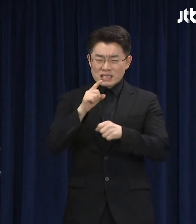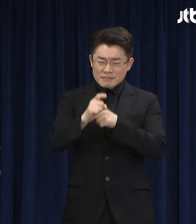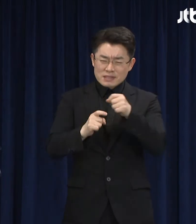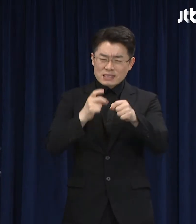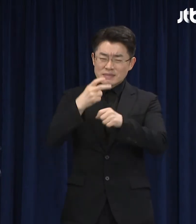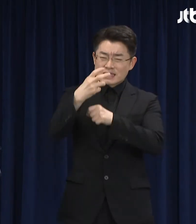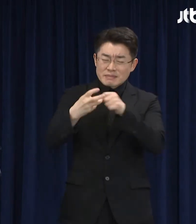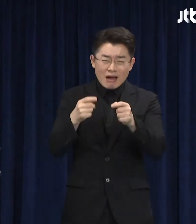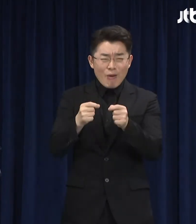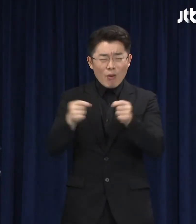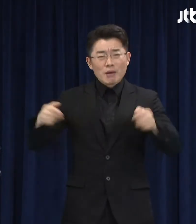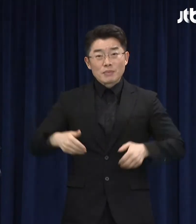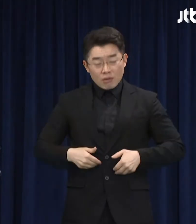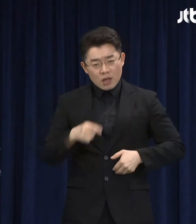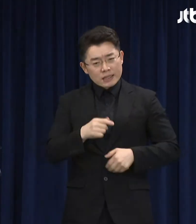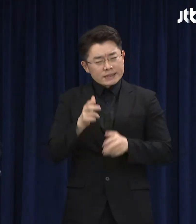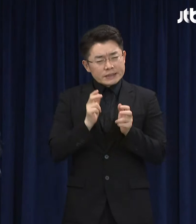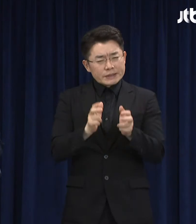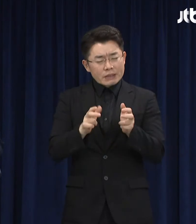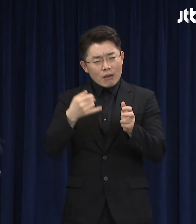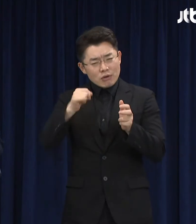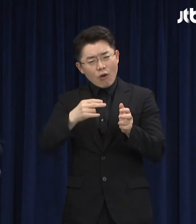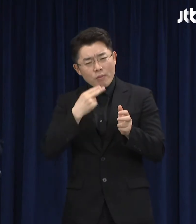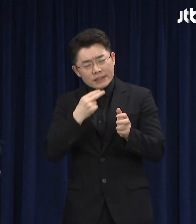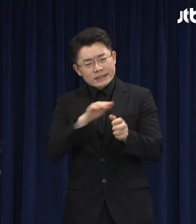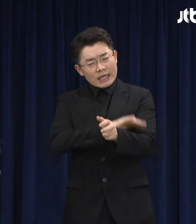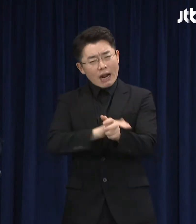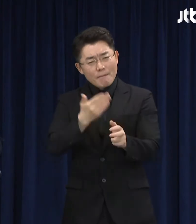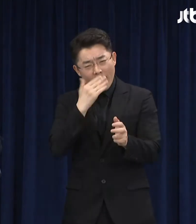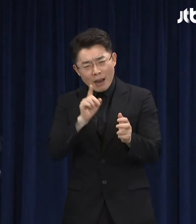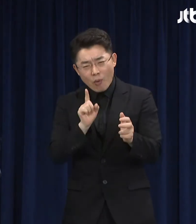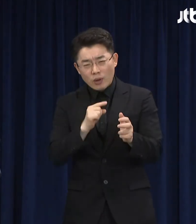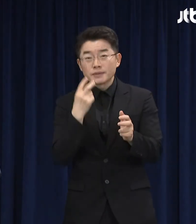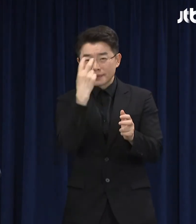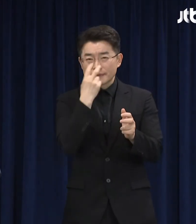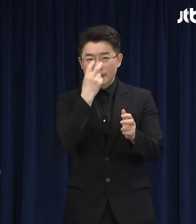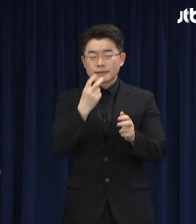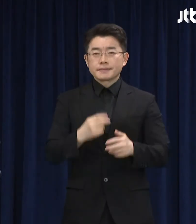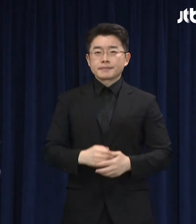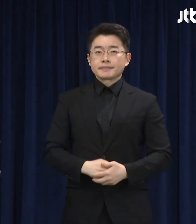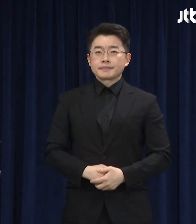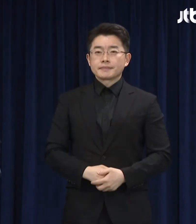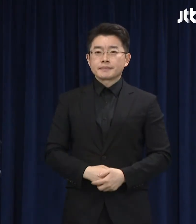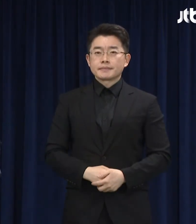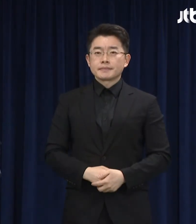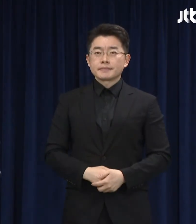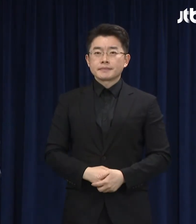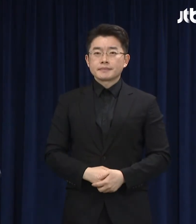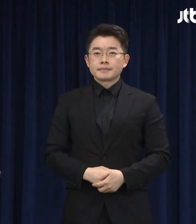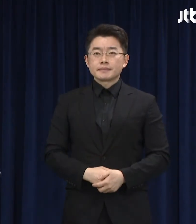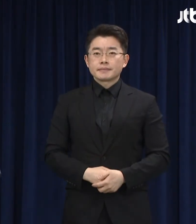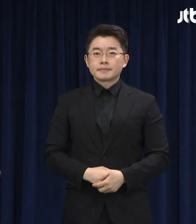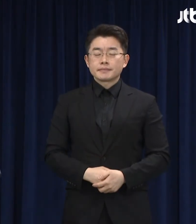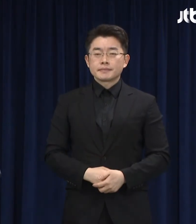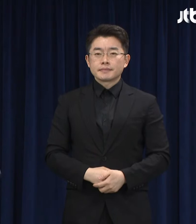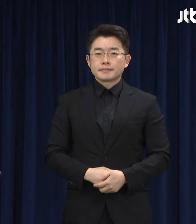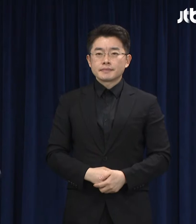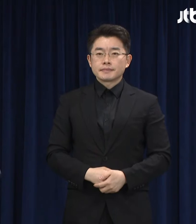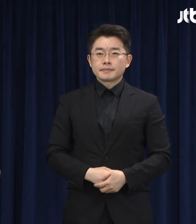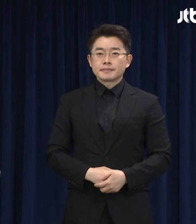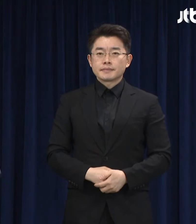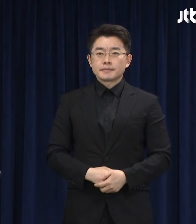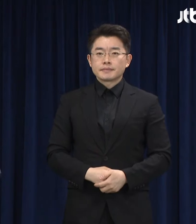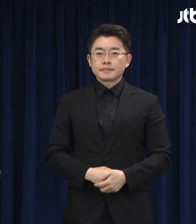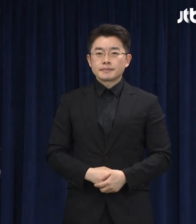운전이 장기간 이루어질 수 있느냐 하는 부분들이 저희의 중점 항목이었습니다.